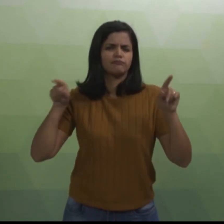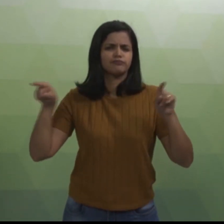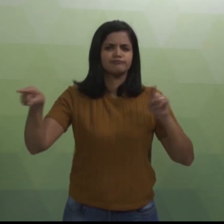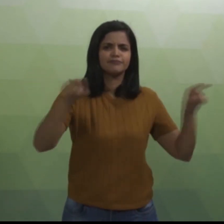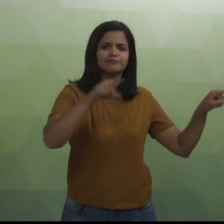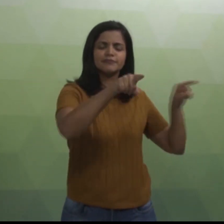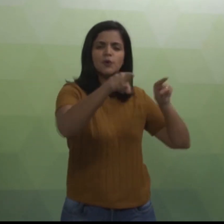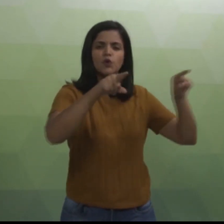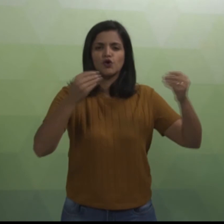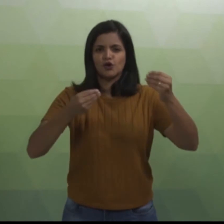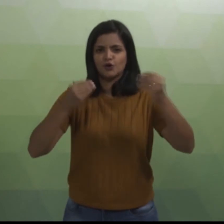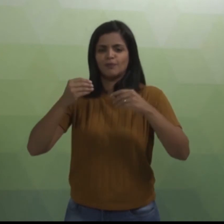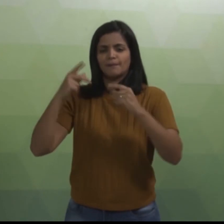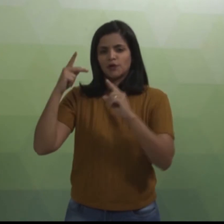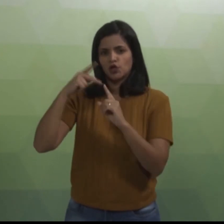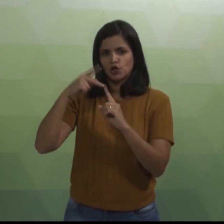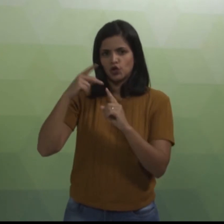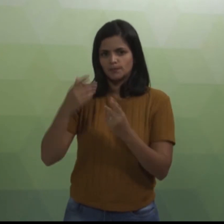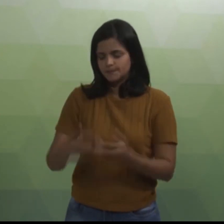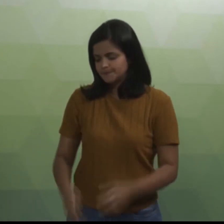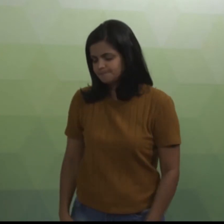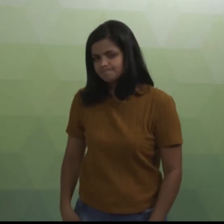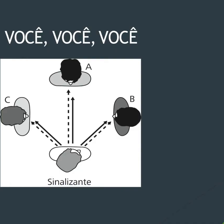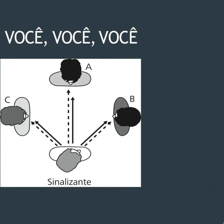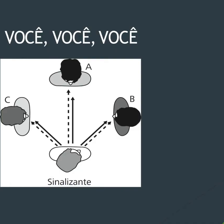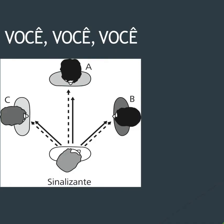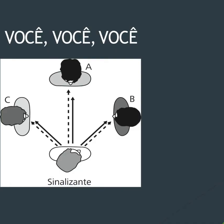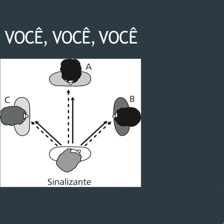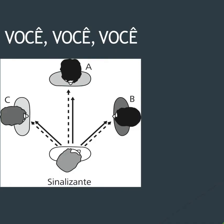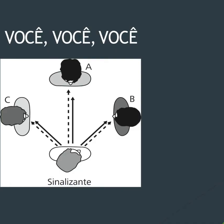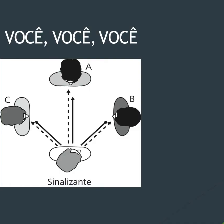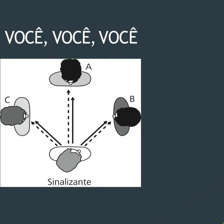quem eu aponto sem olhar, a terceira pessoa. São os pronomes.